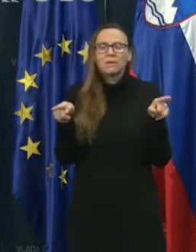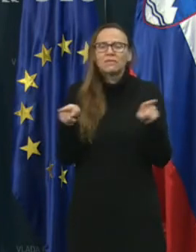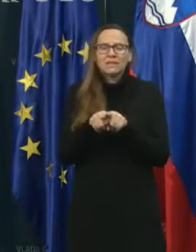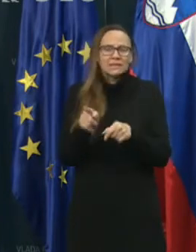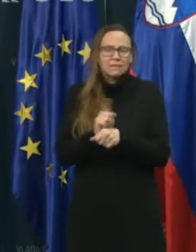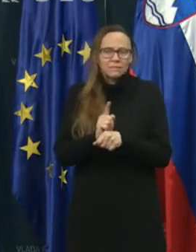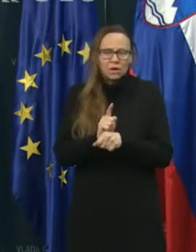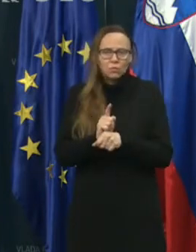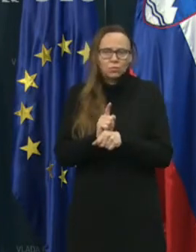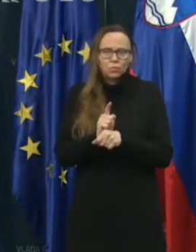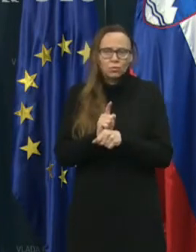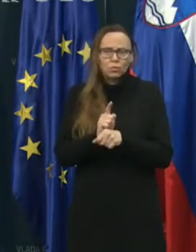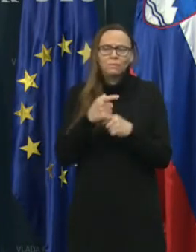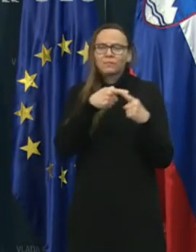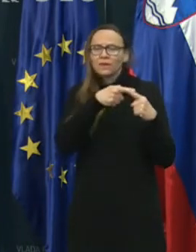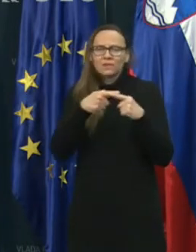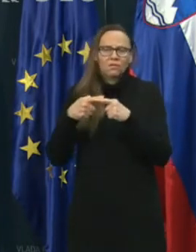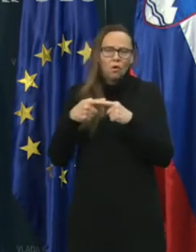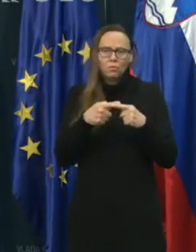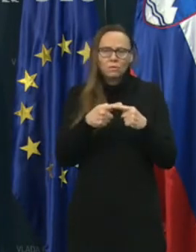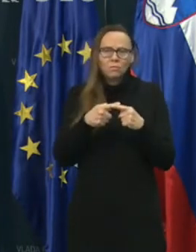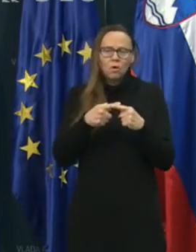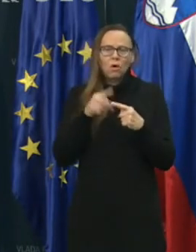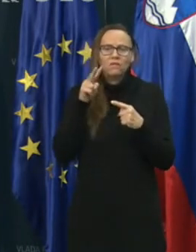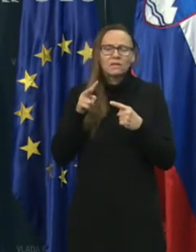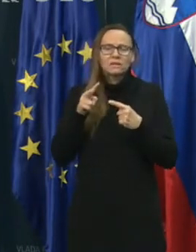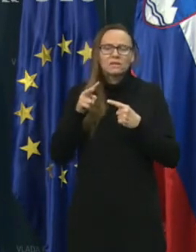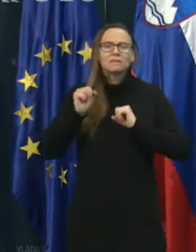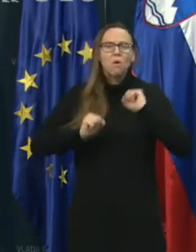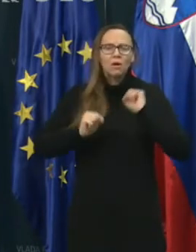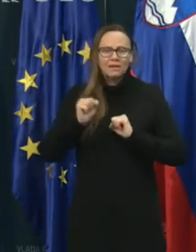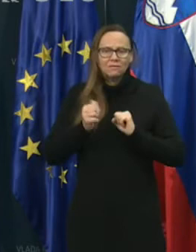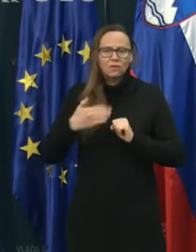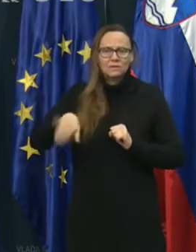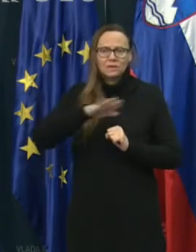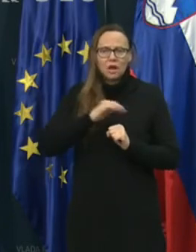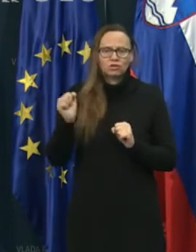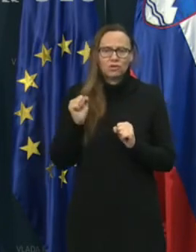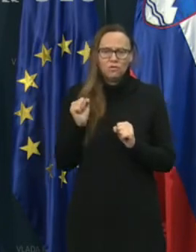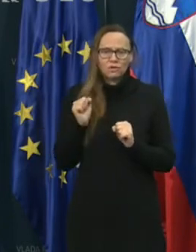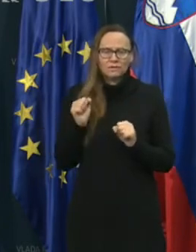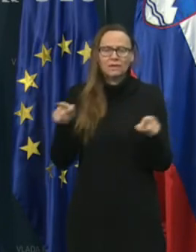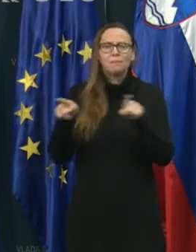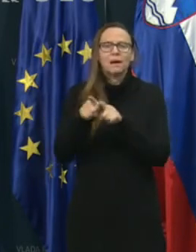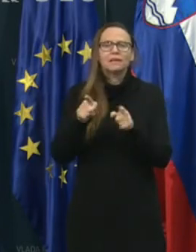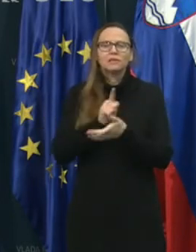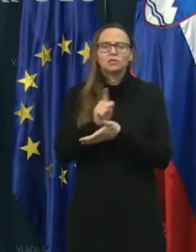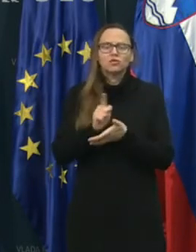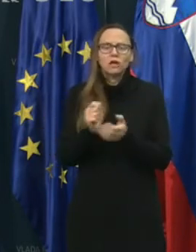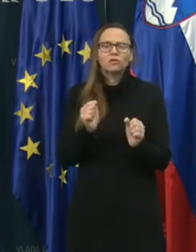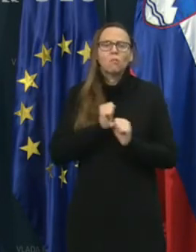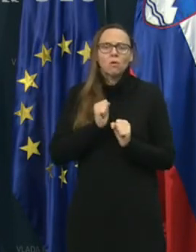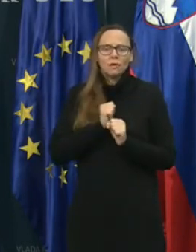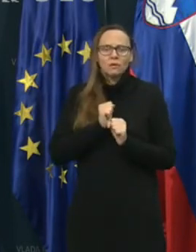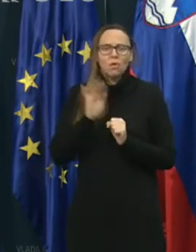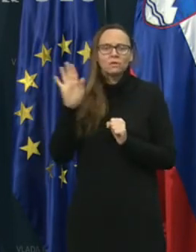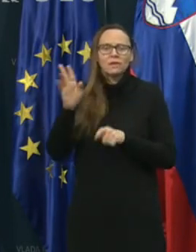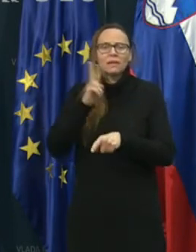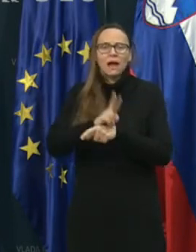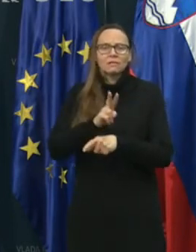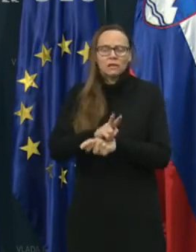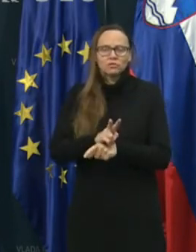sapi dvomimo v zmogljivosti naše vojske in se hkrati bojimo njenega